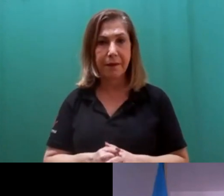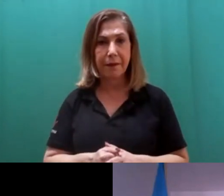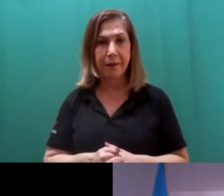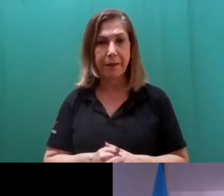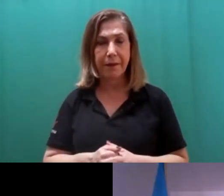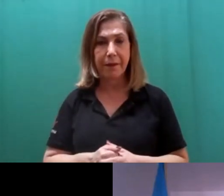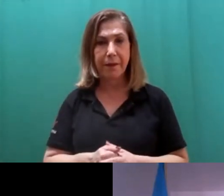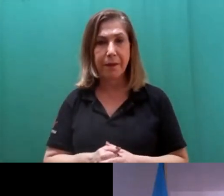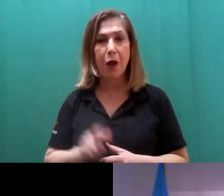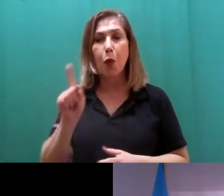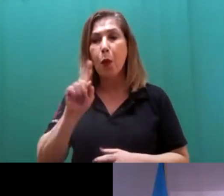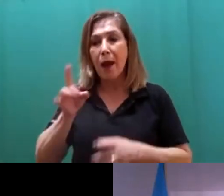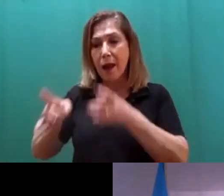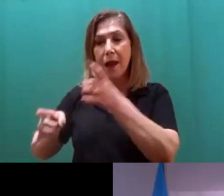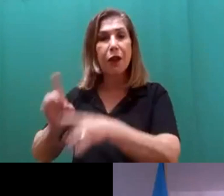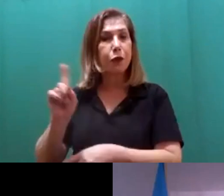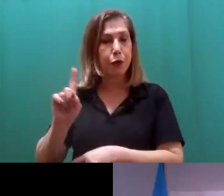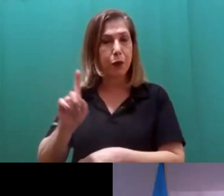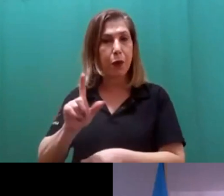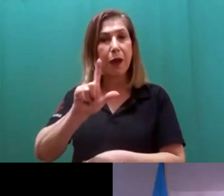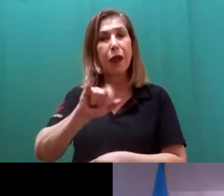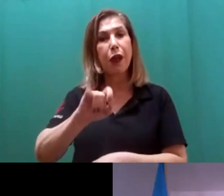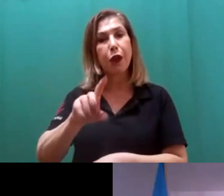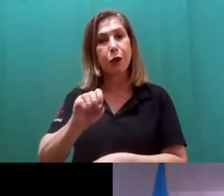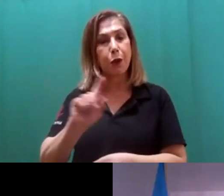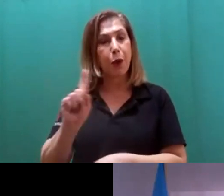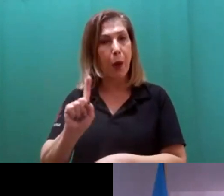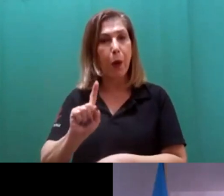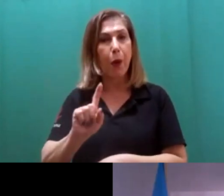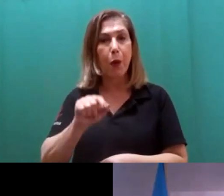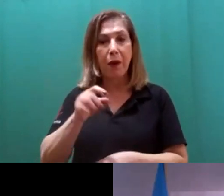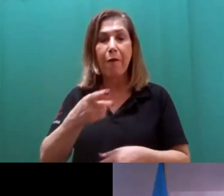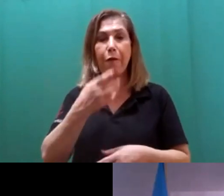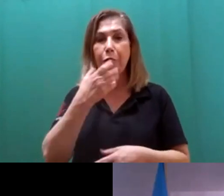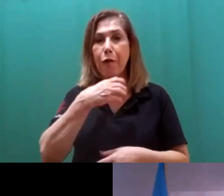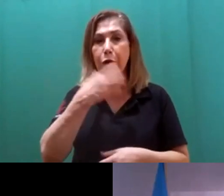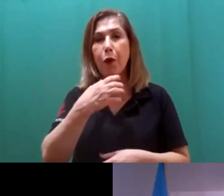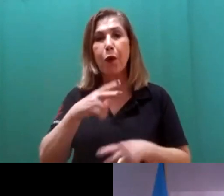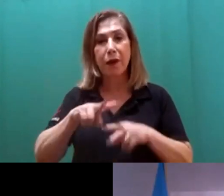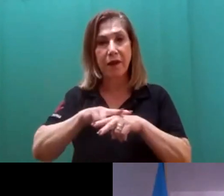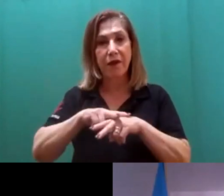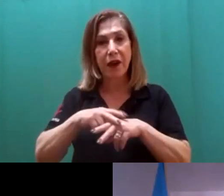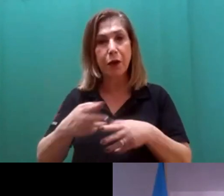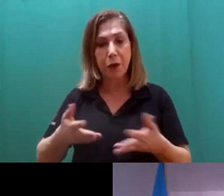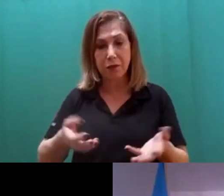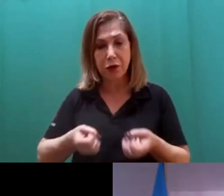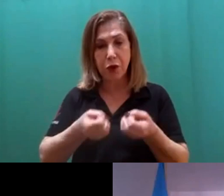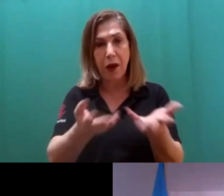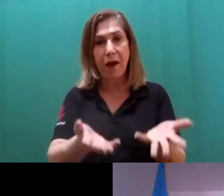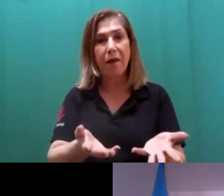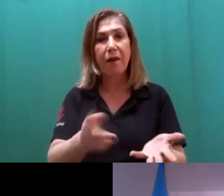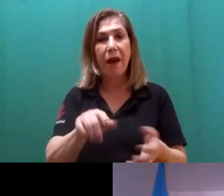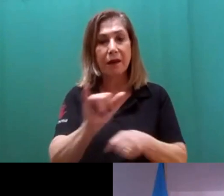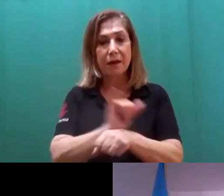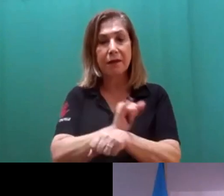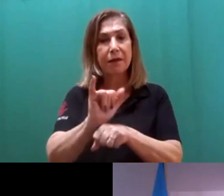não é lixo, mas descartes, fruta e verdura descartada, e gerar uma estratégia